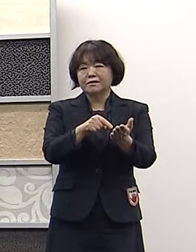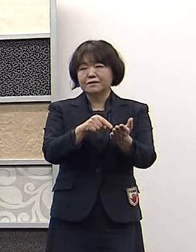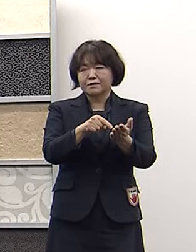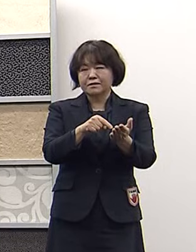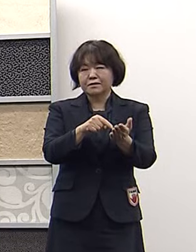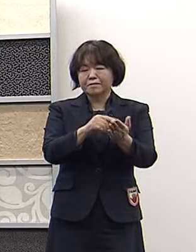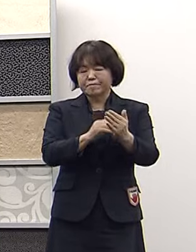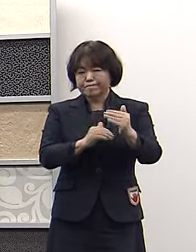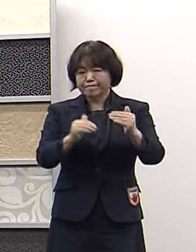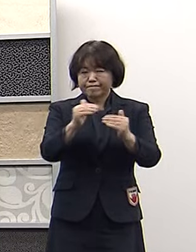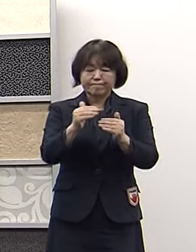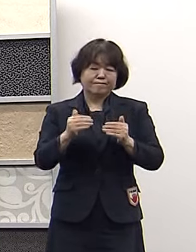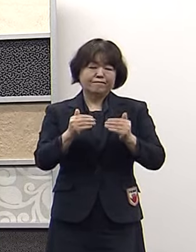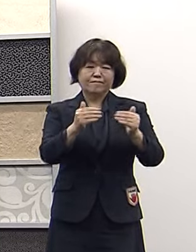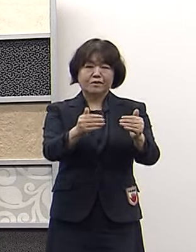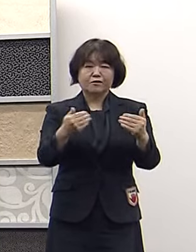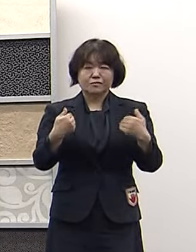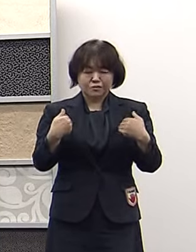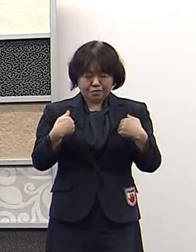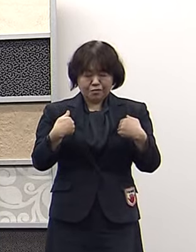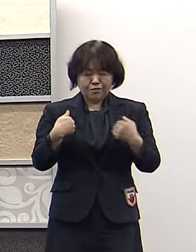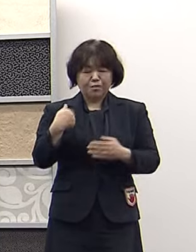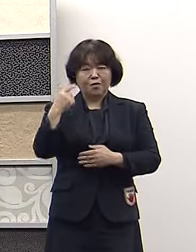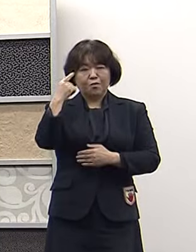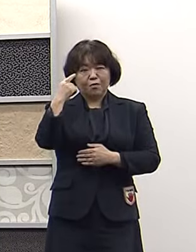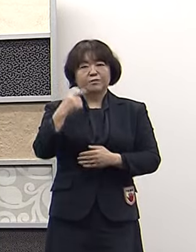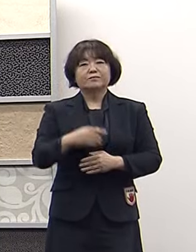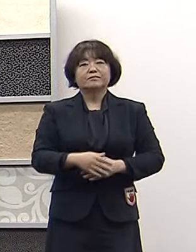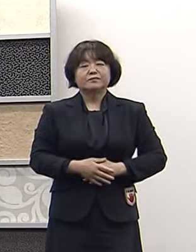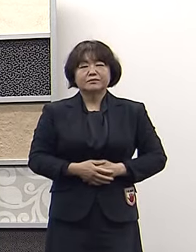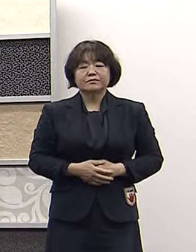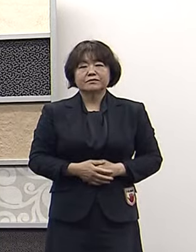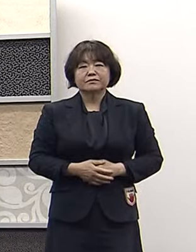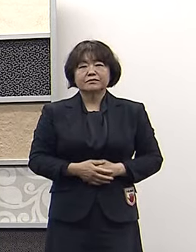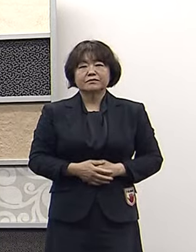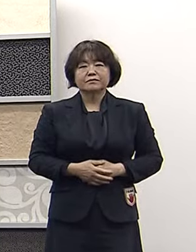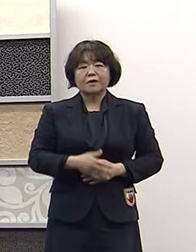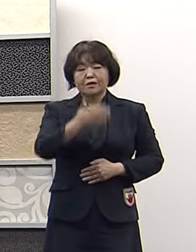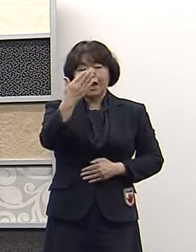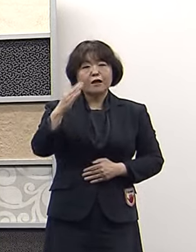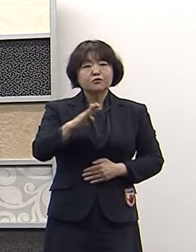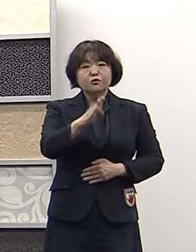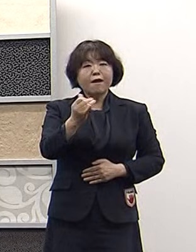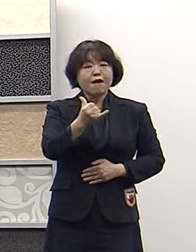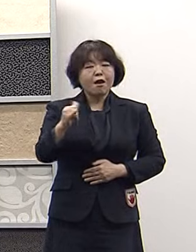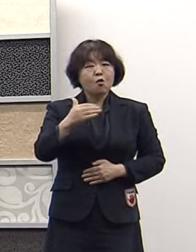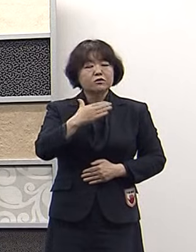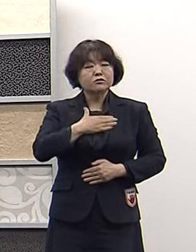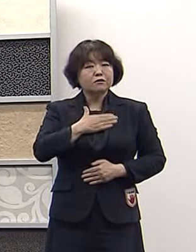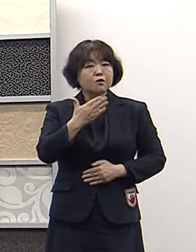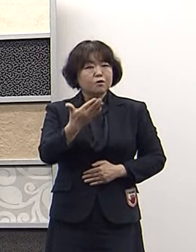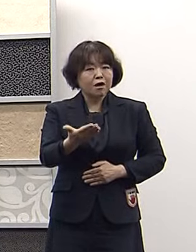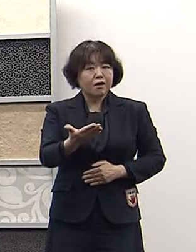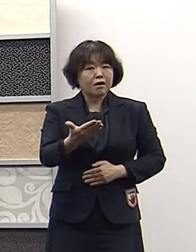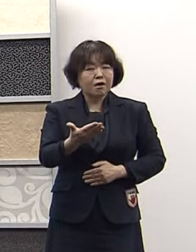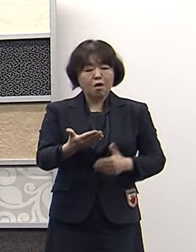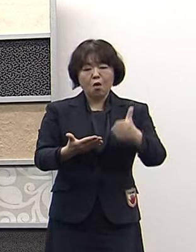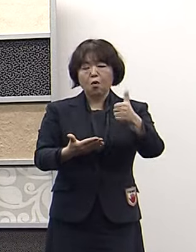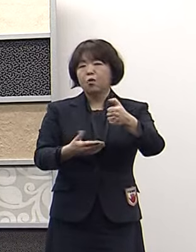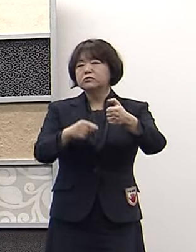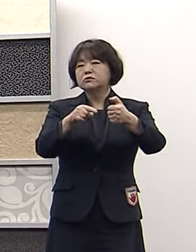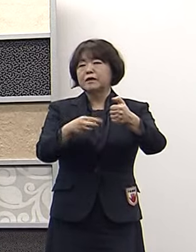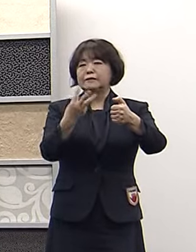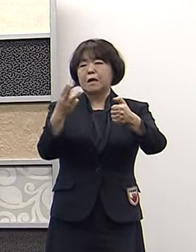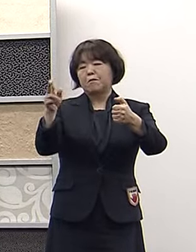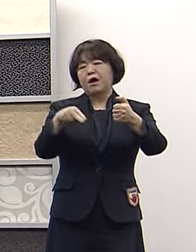さらなる取り組みが必要であると、認識をしております。またですね、ヤングケアラーの認知度、これは 50.3%、